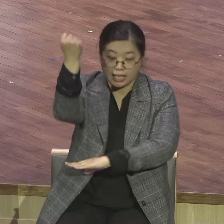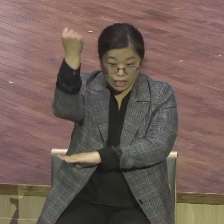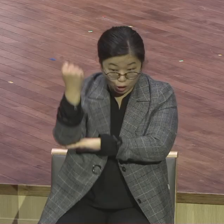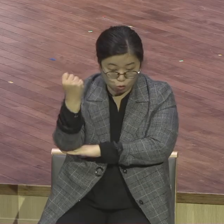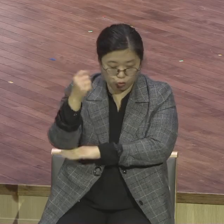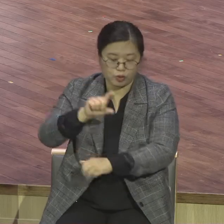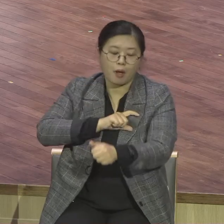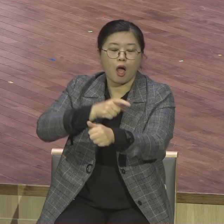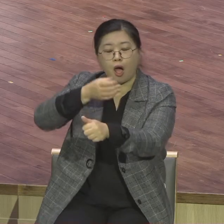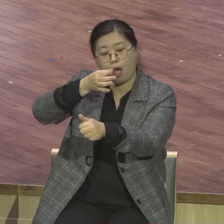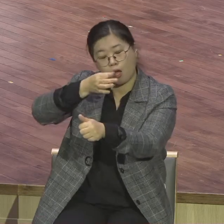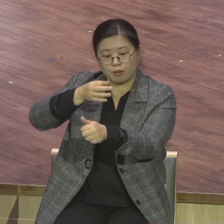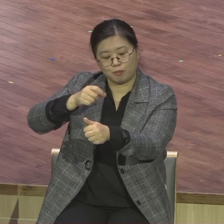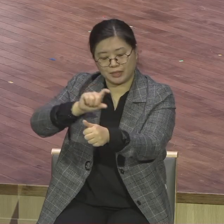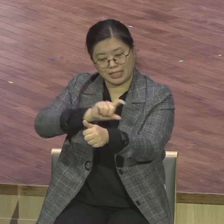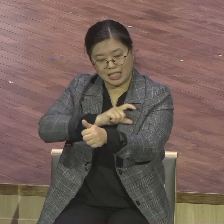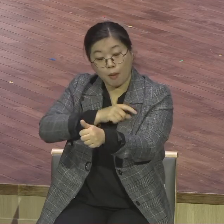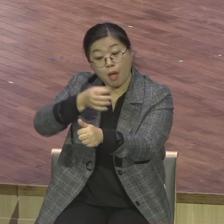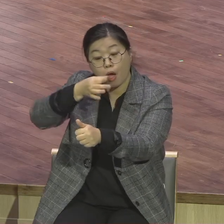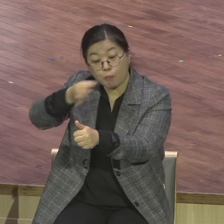야고보도 순교했습니다.